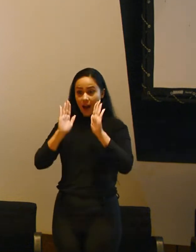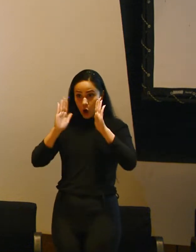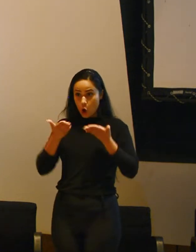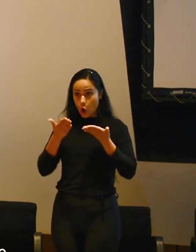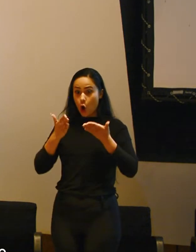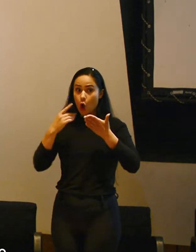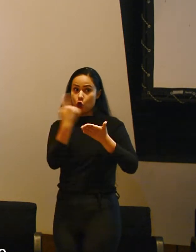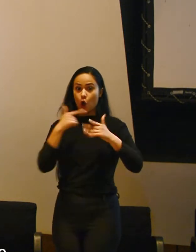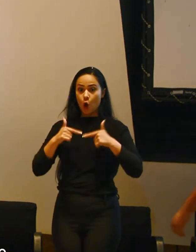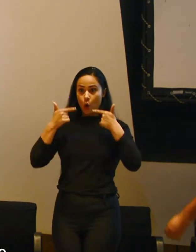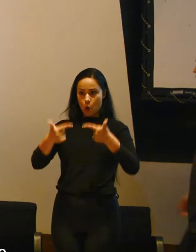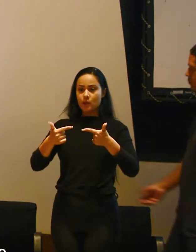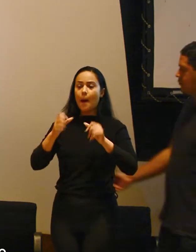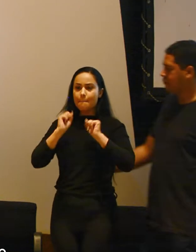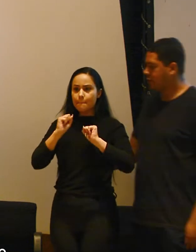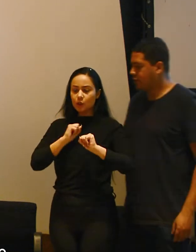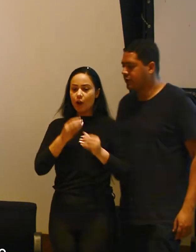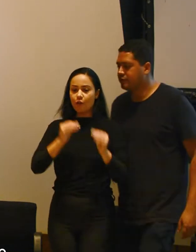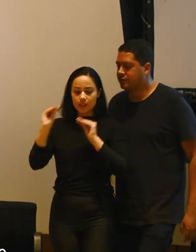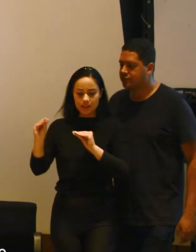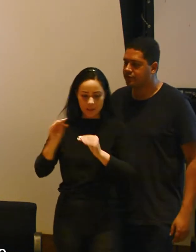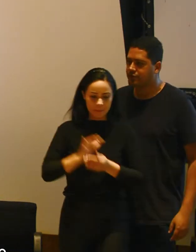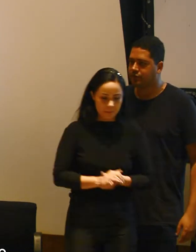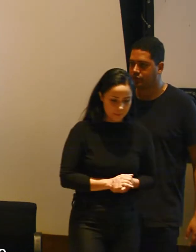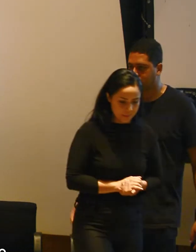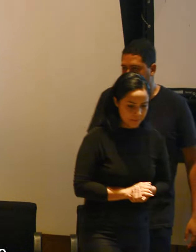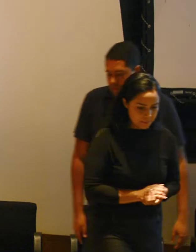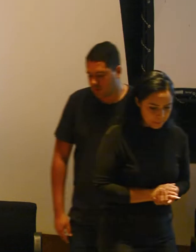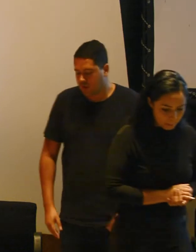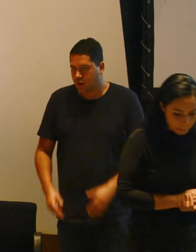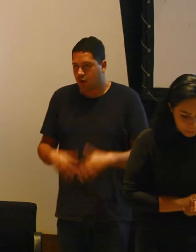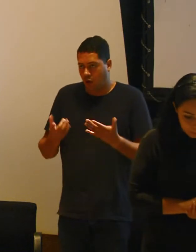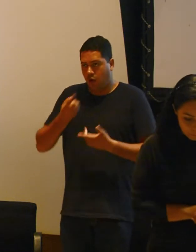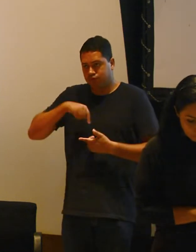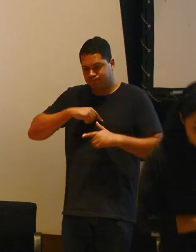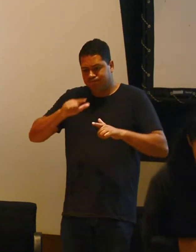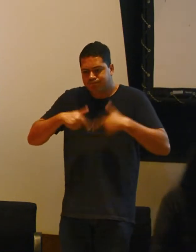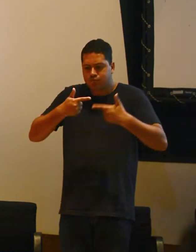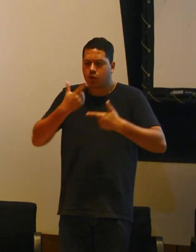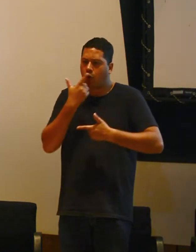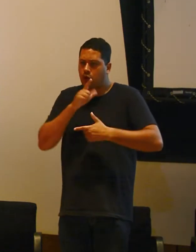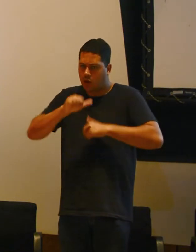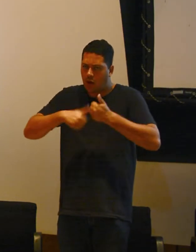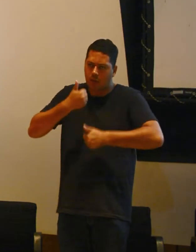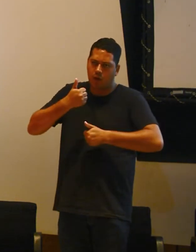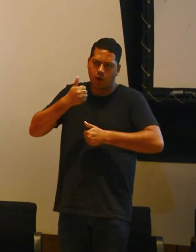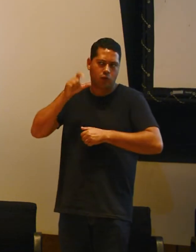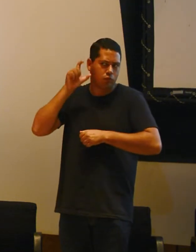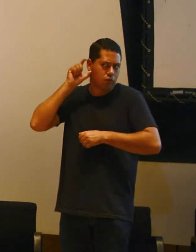a nossa luta é poder oferecer essa reabilitação da audição para as duas orelhas dos nossos